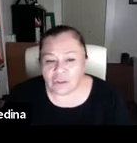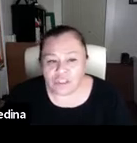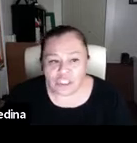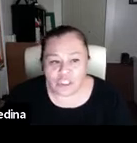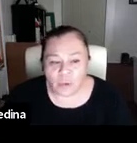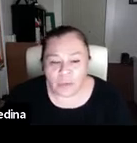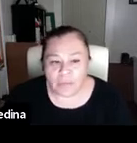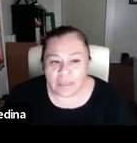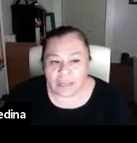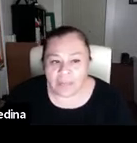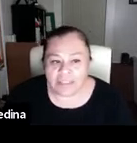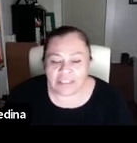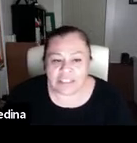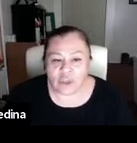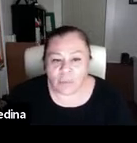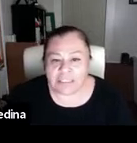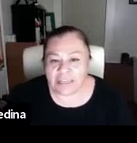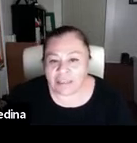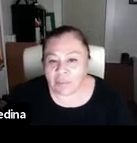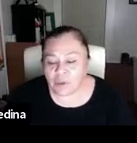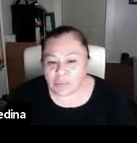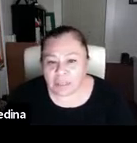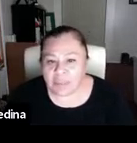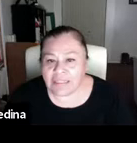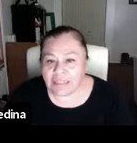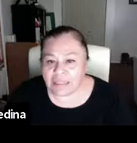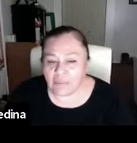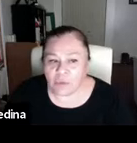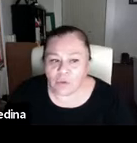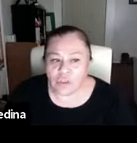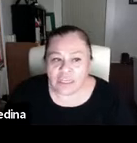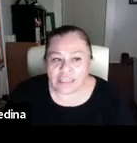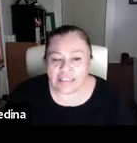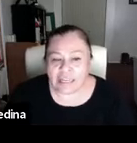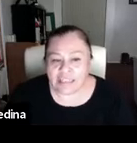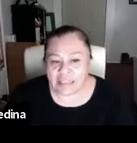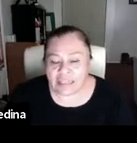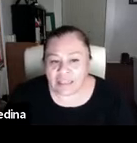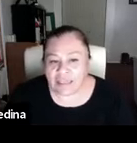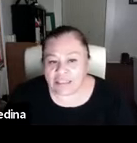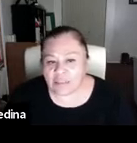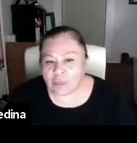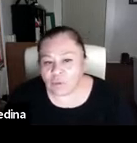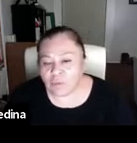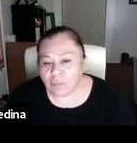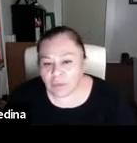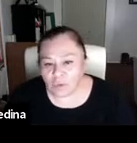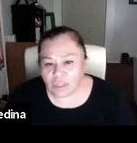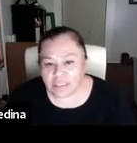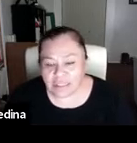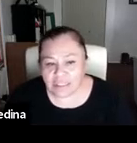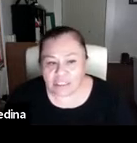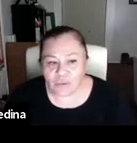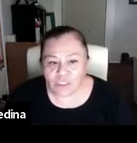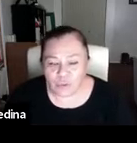nuestro sitio web. La presentación va a ser de aproximadamente 30 minutos y será seguida de 15 minutos para